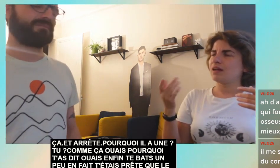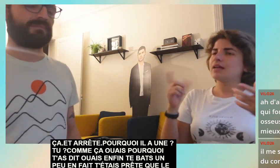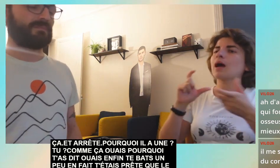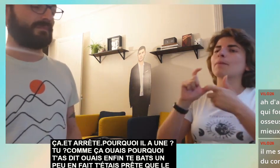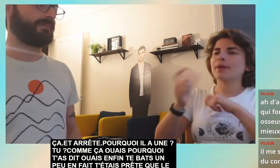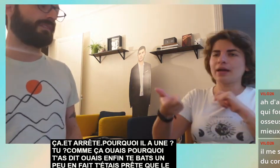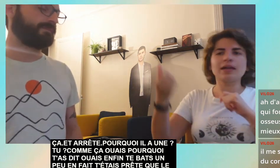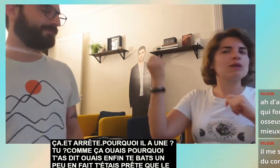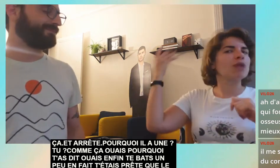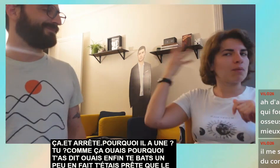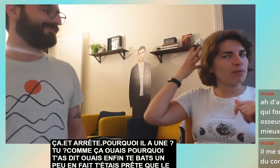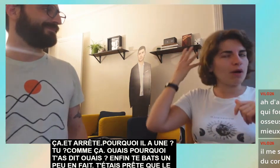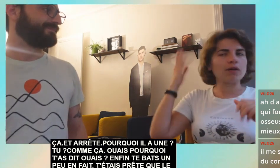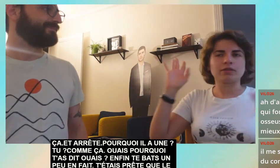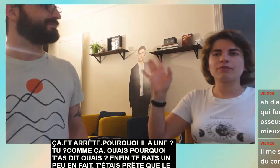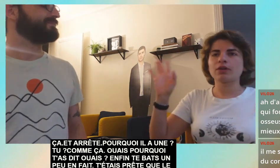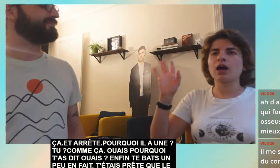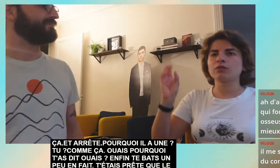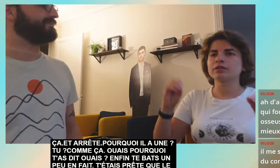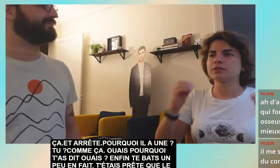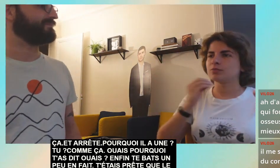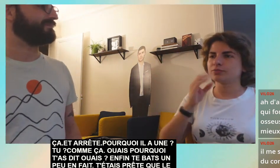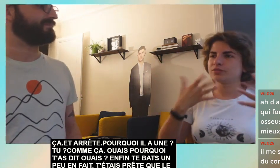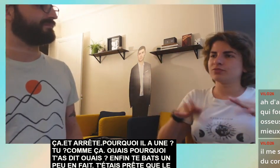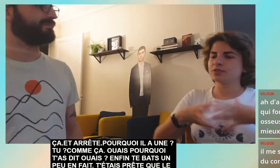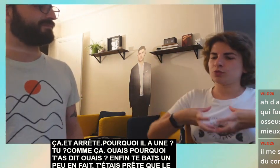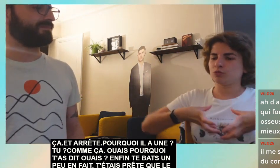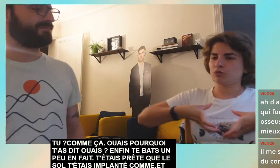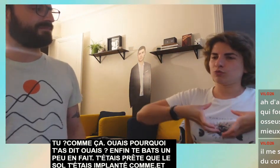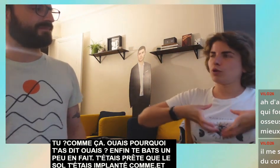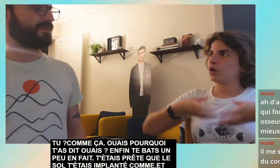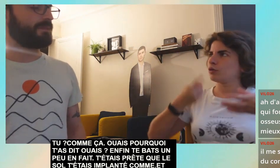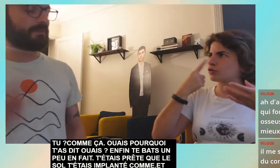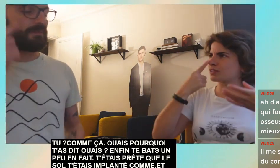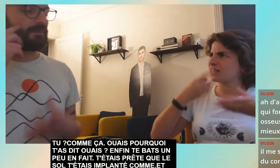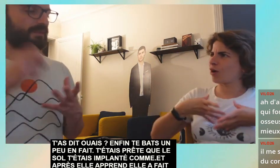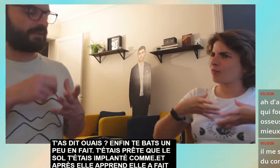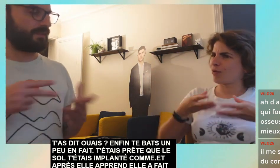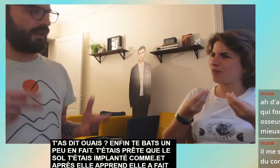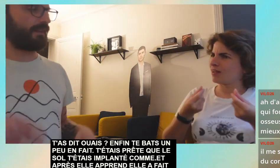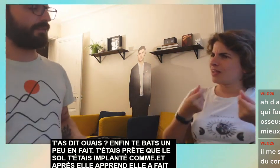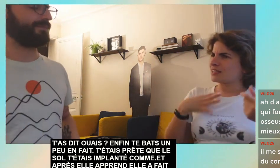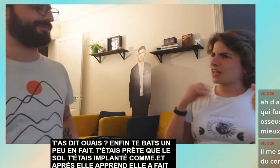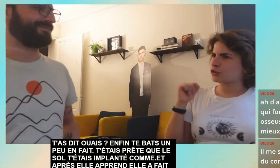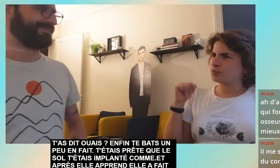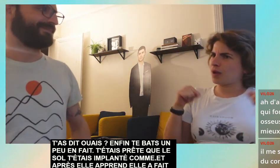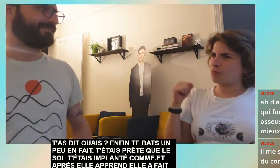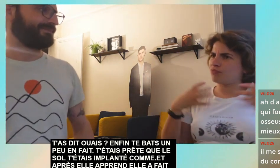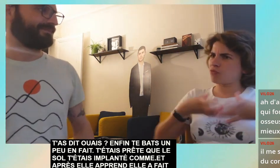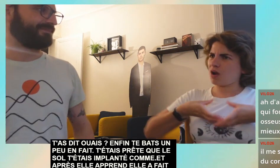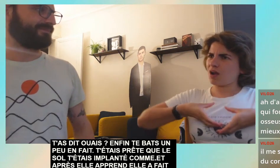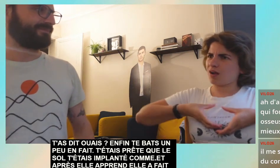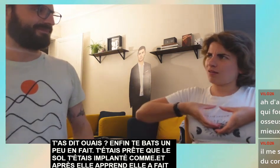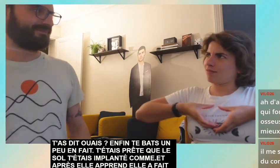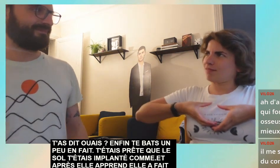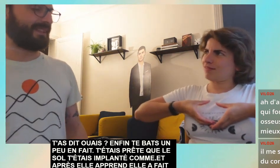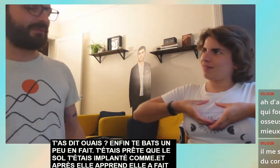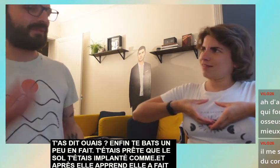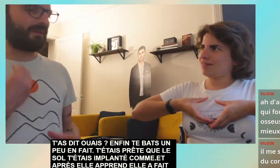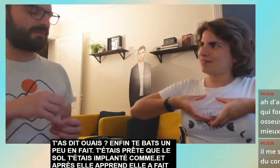Et après, elle a eu l'implant, elle a fait ah ok, t'es bon, t'es fini. Oui, Le sentais comme. cher. T'as un super pouvoir. Et surtout qu'en plus,